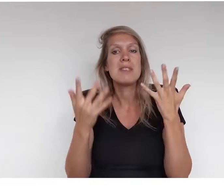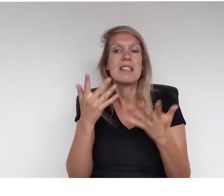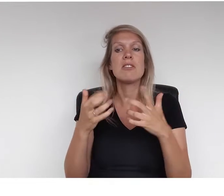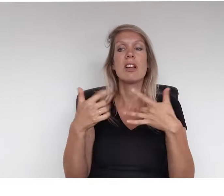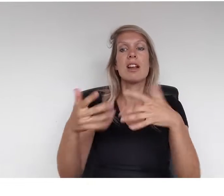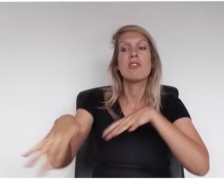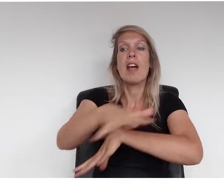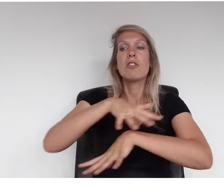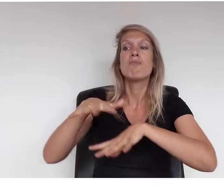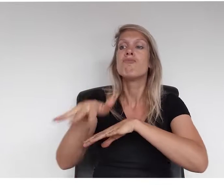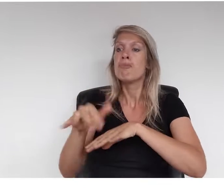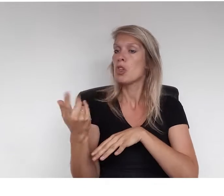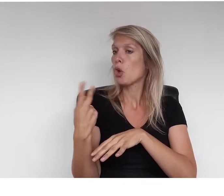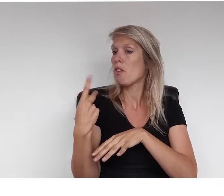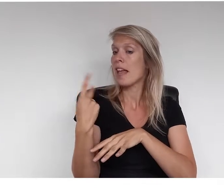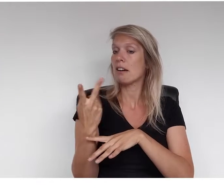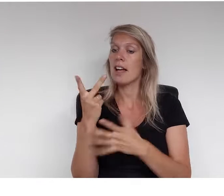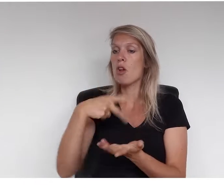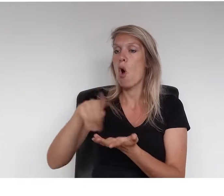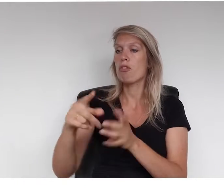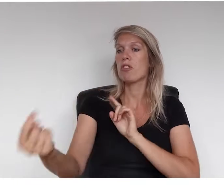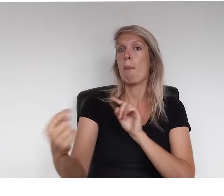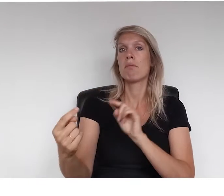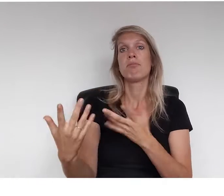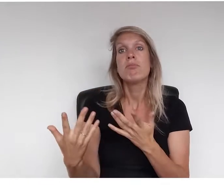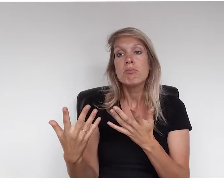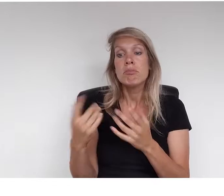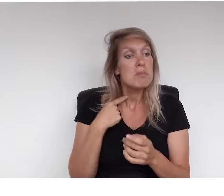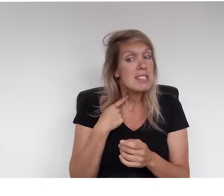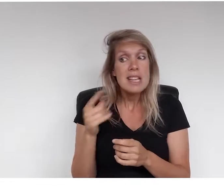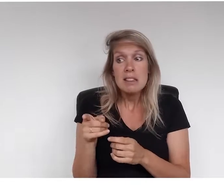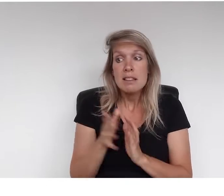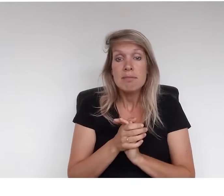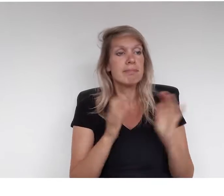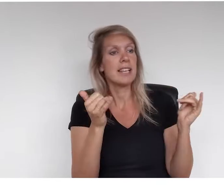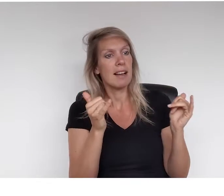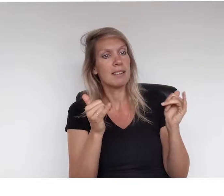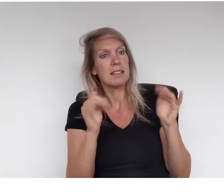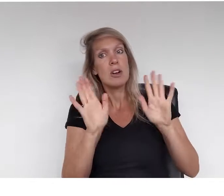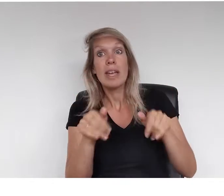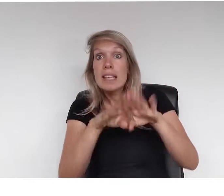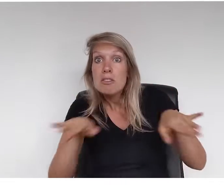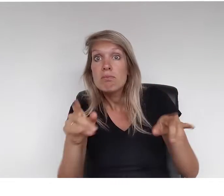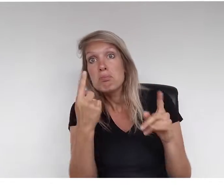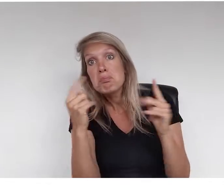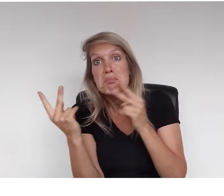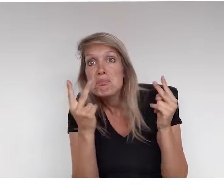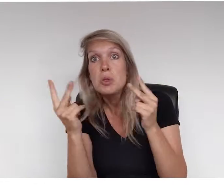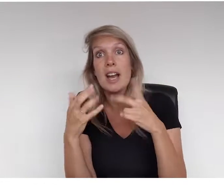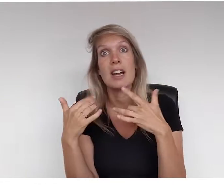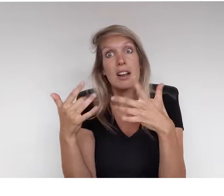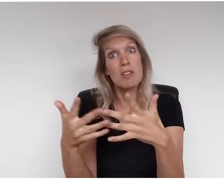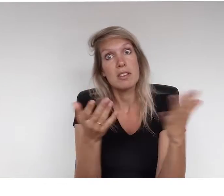kunnen we lekker over gaan trappen of zo. Heb je daar zin in? Ja, vind ik een goed idee. Ja? Oké. Kids, moet even gaan zoeken naar een grasveldje. Ja. Lopen jullie mee? Ja.